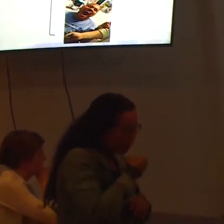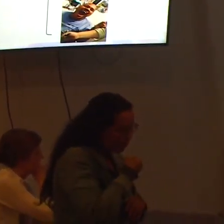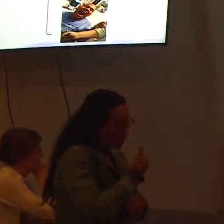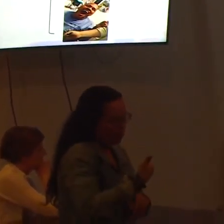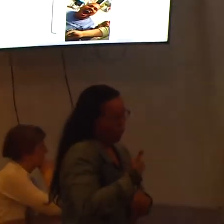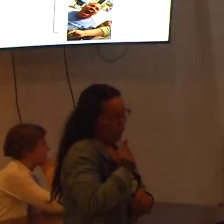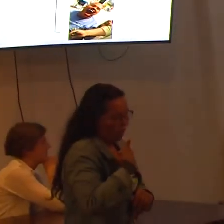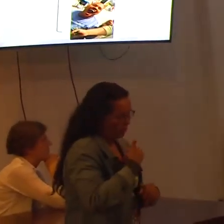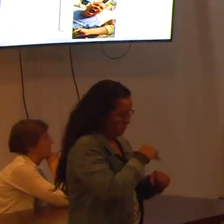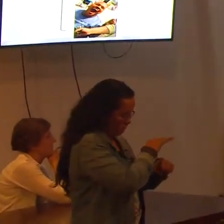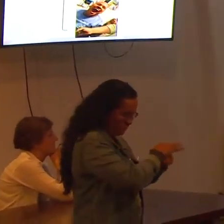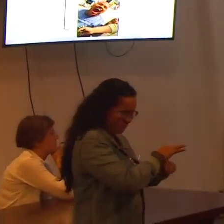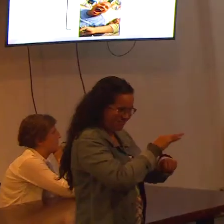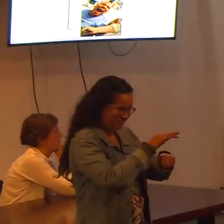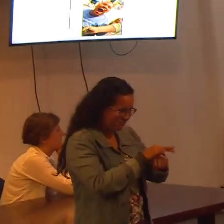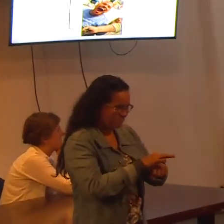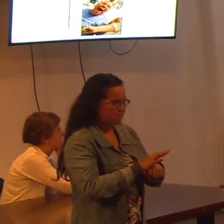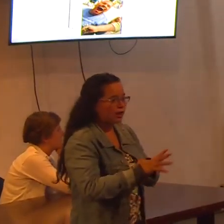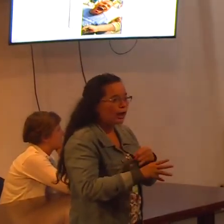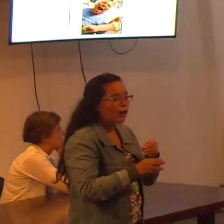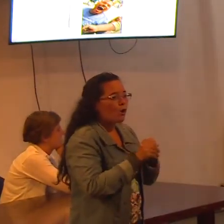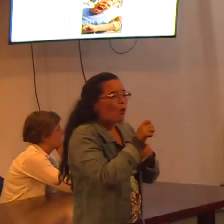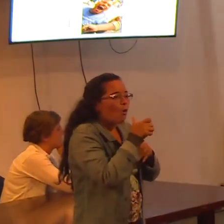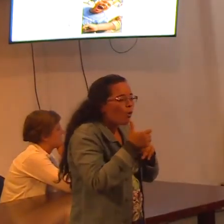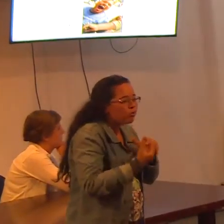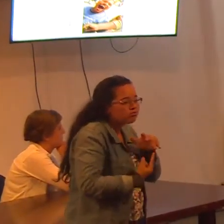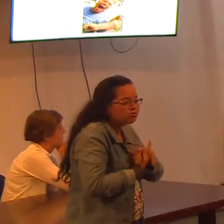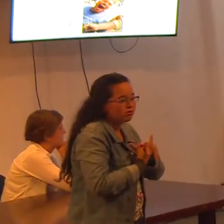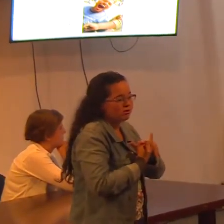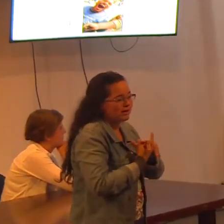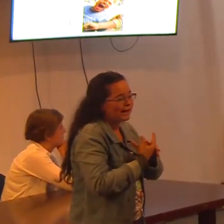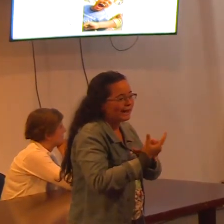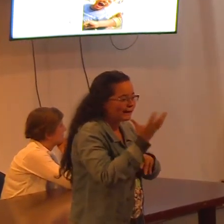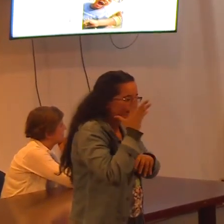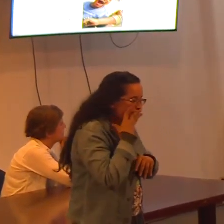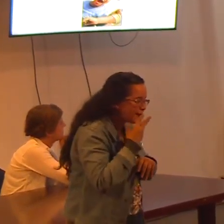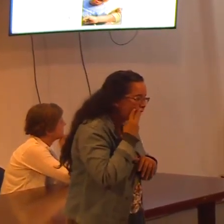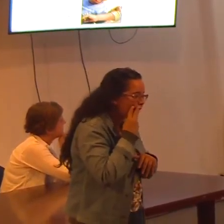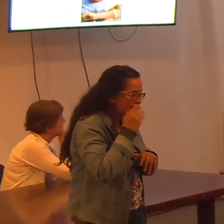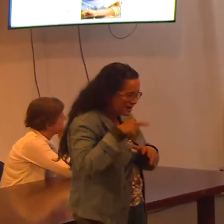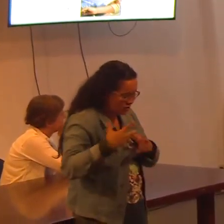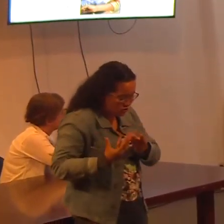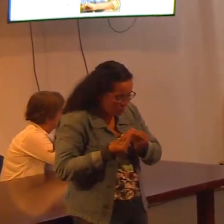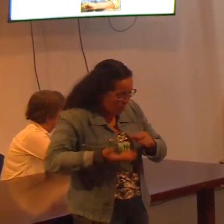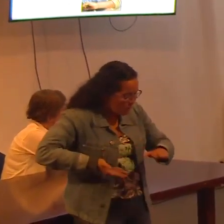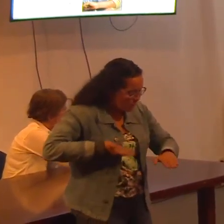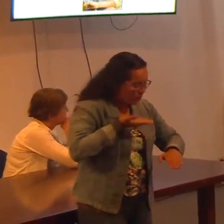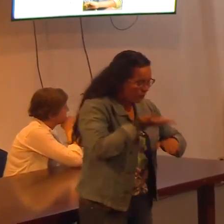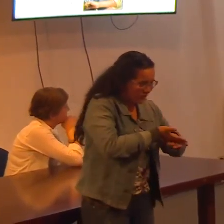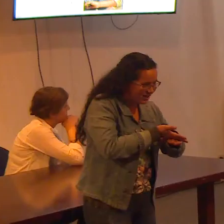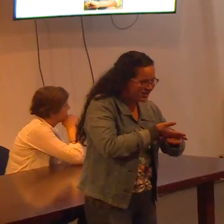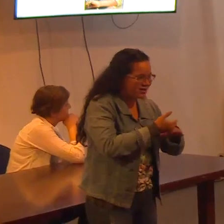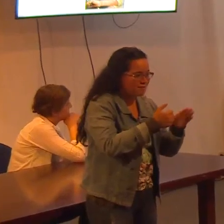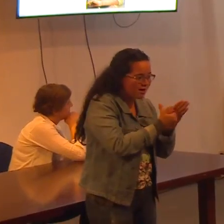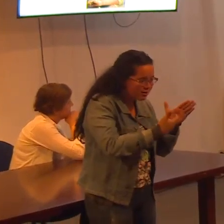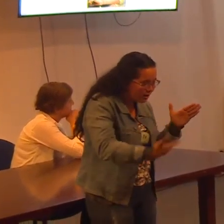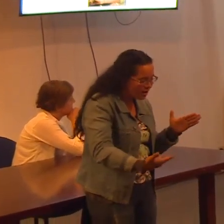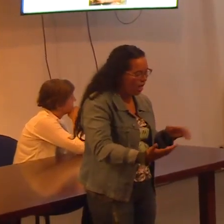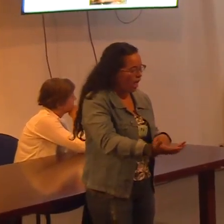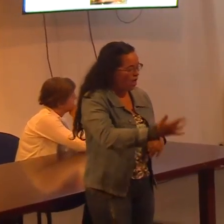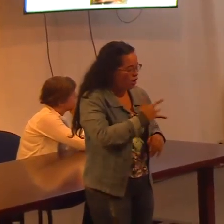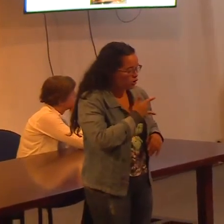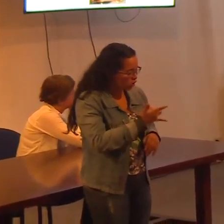Futura. Emerge también de esas vivencias, de esos materiales que llevábamos en el día a día, emergen de ese sentir